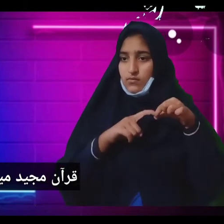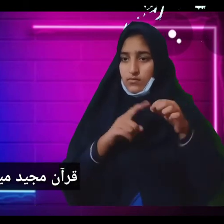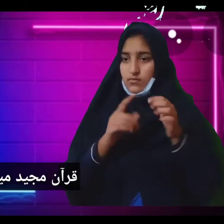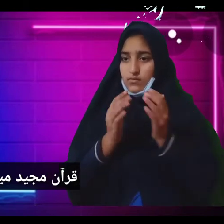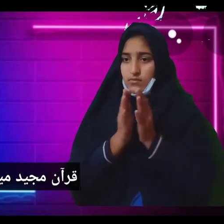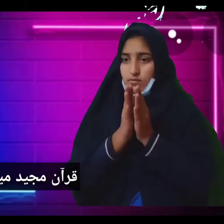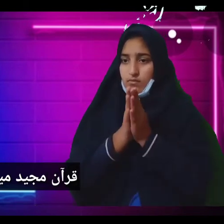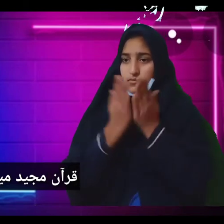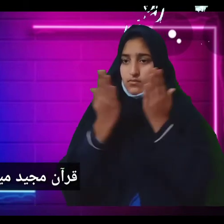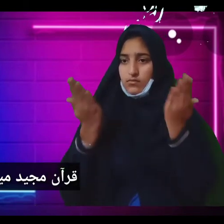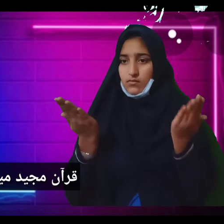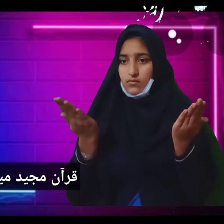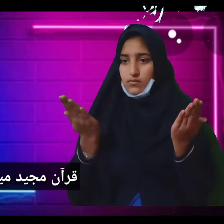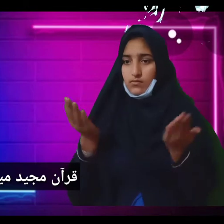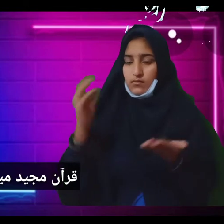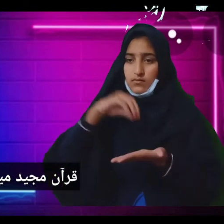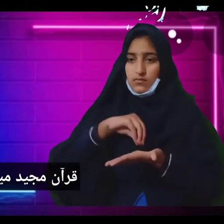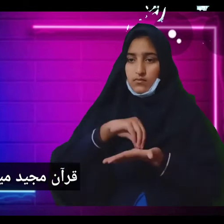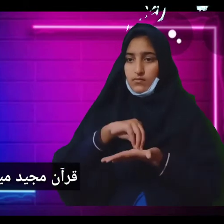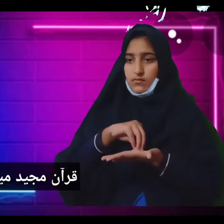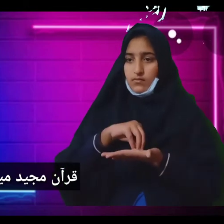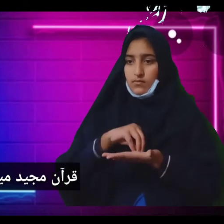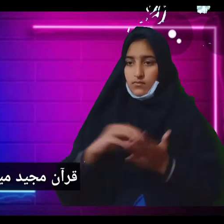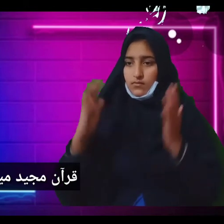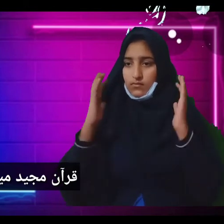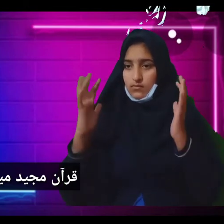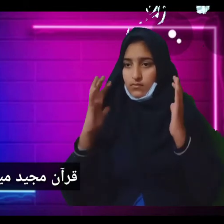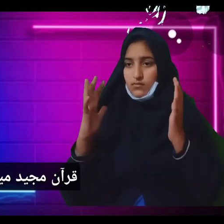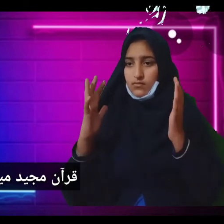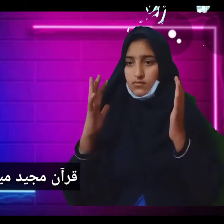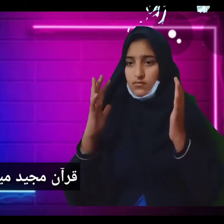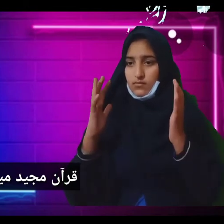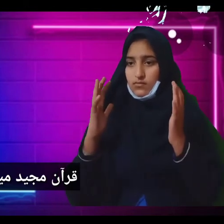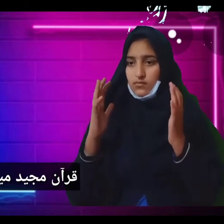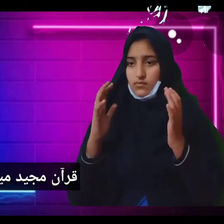कुरान मजीद में बहुत सारी